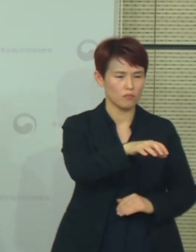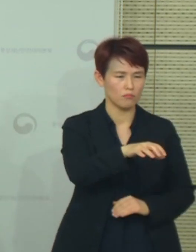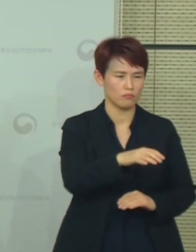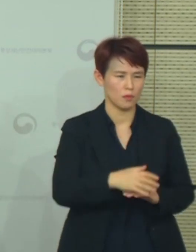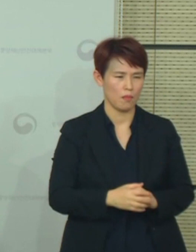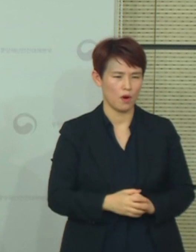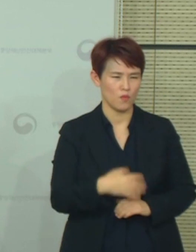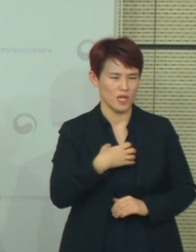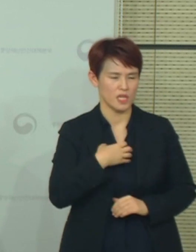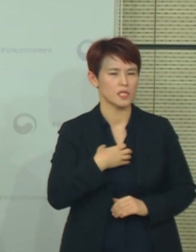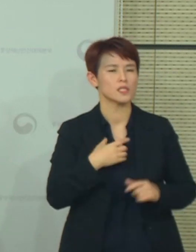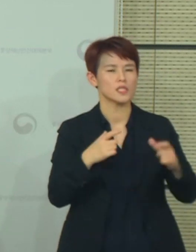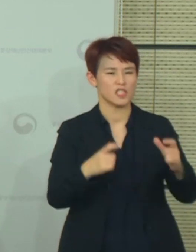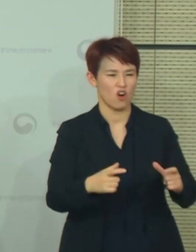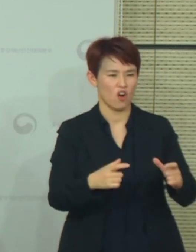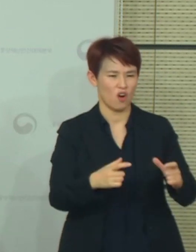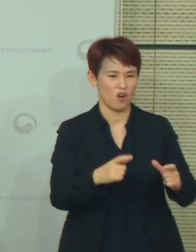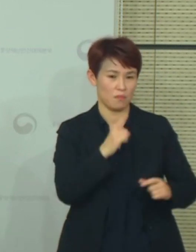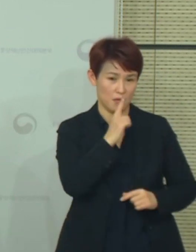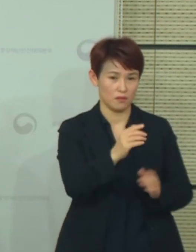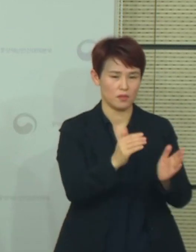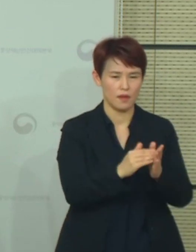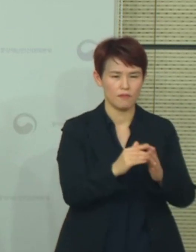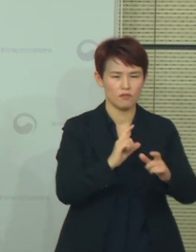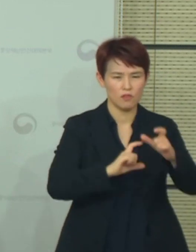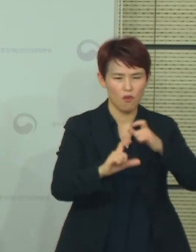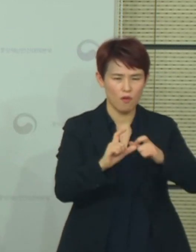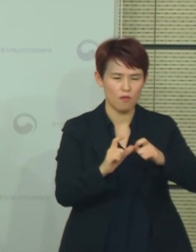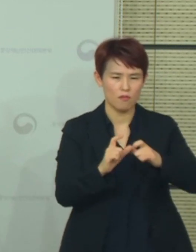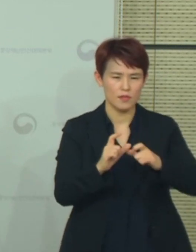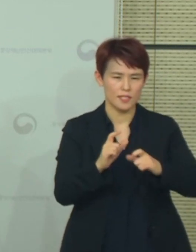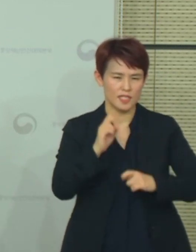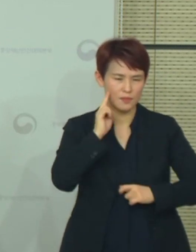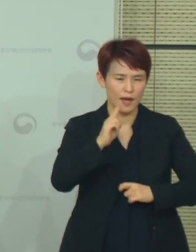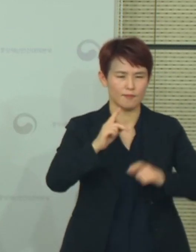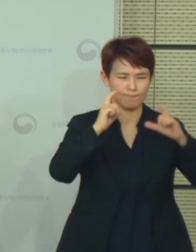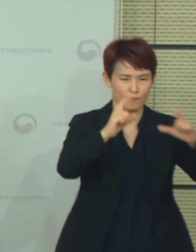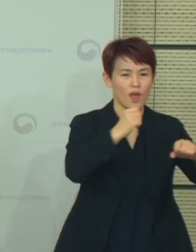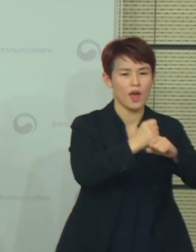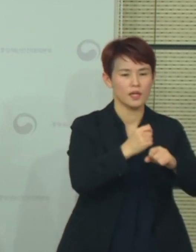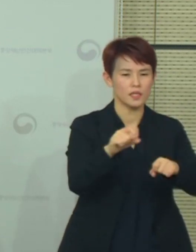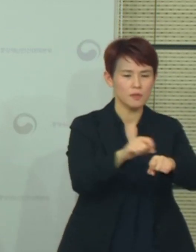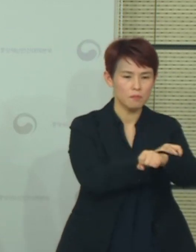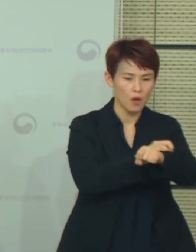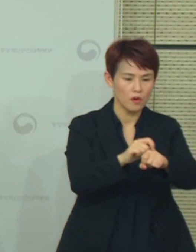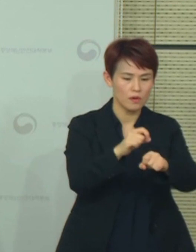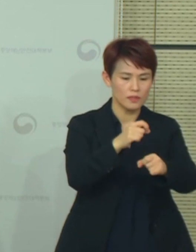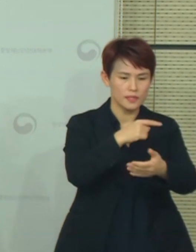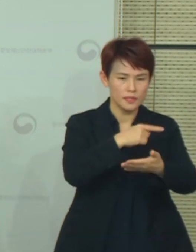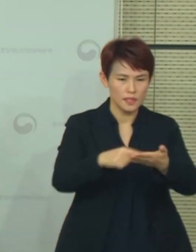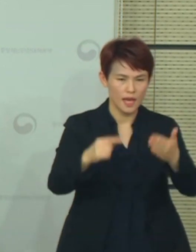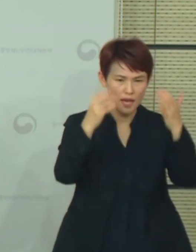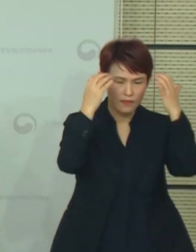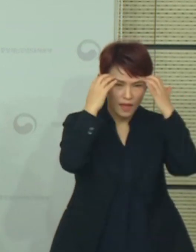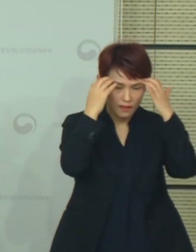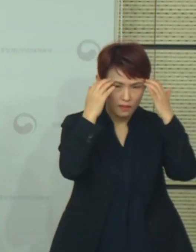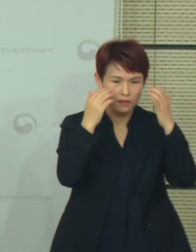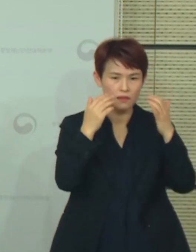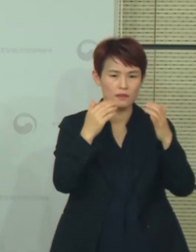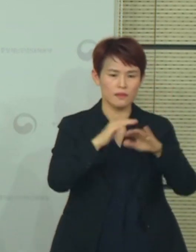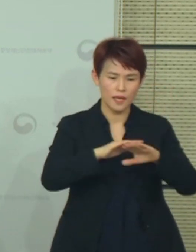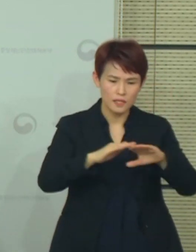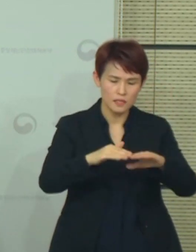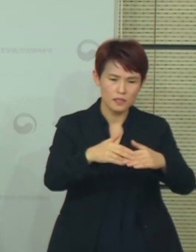지역이라면서 특별 재난 대책을 뛰어넘는 대책 준비하라고 하셨는데요. 그 특별 재난 대책에 대해서 내부적으로 검토하고 있는